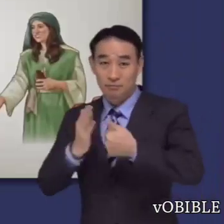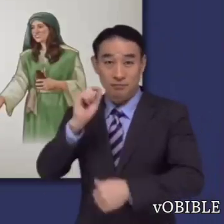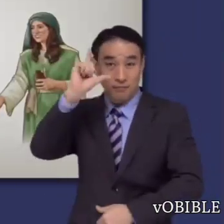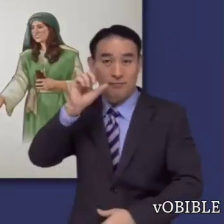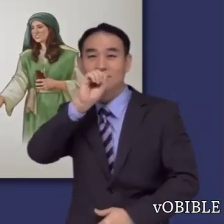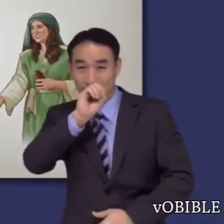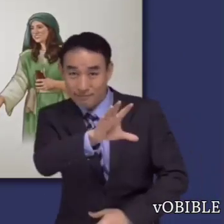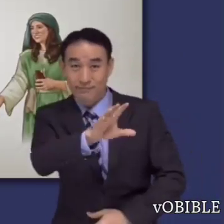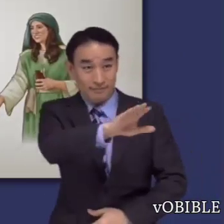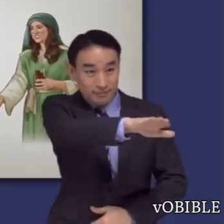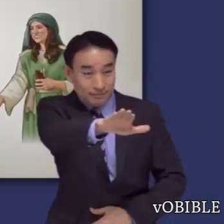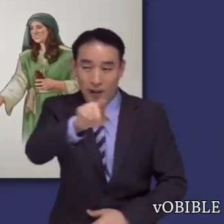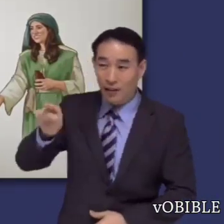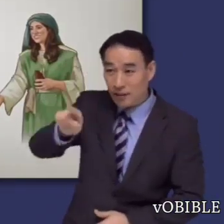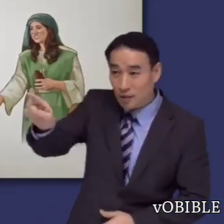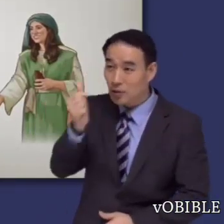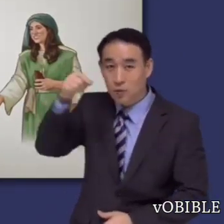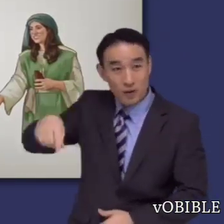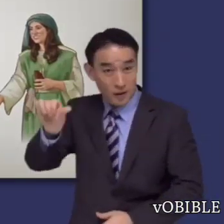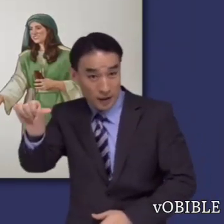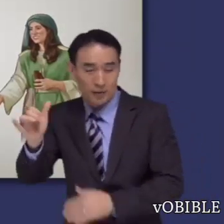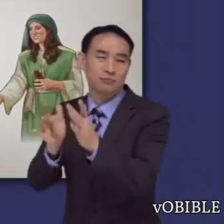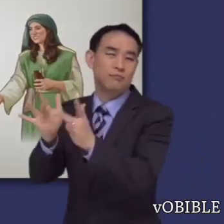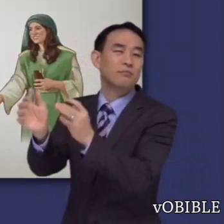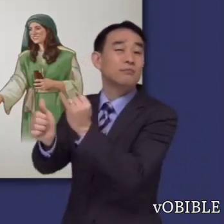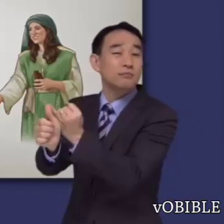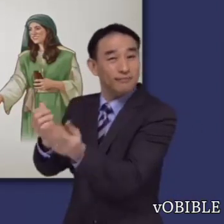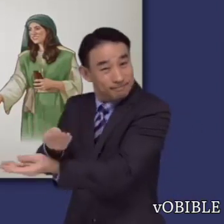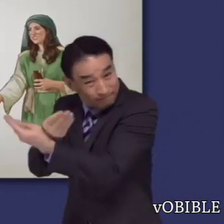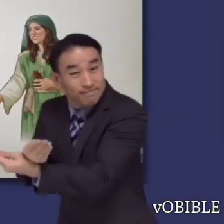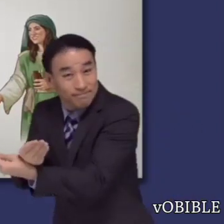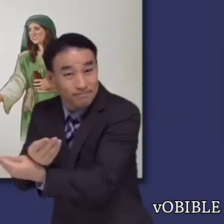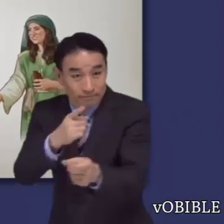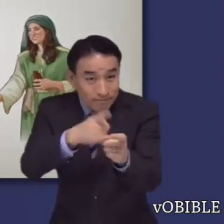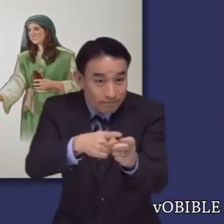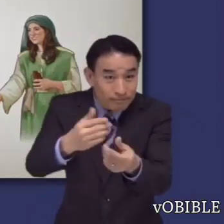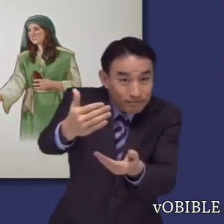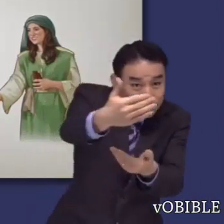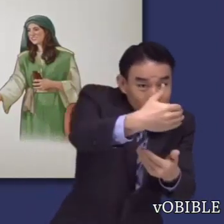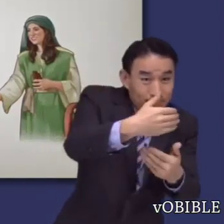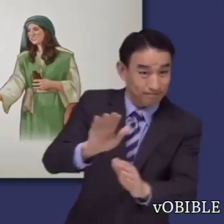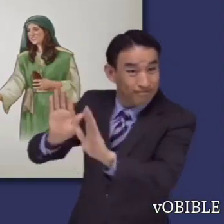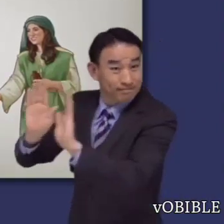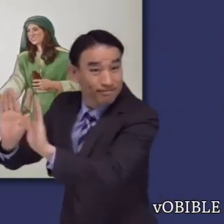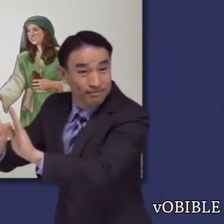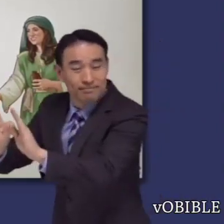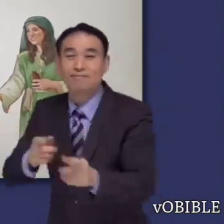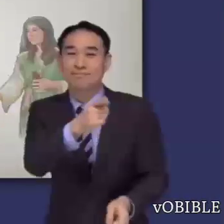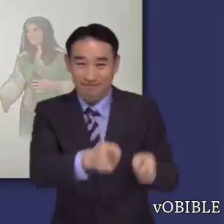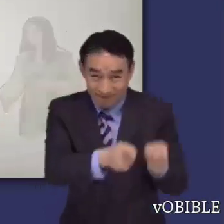励哥林多基督徒要救济在犹地亚经历困苦的弟兄，彻底做好这个工作。